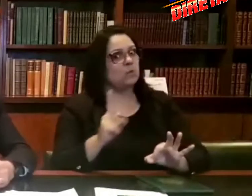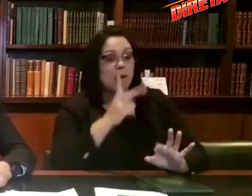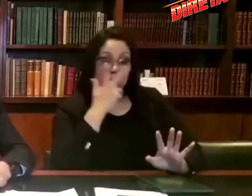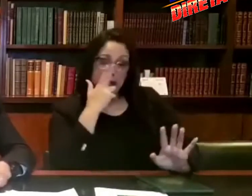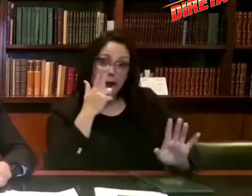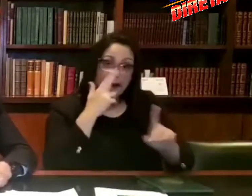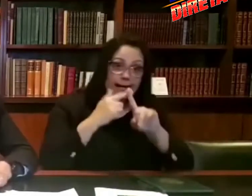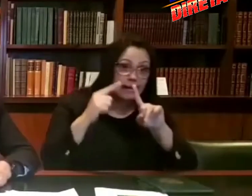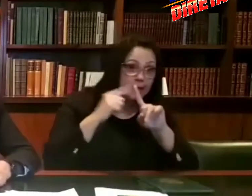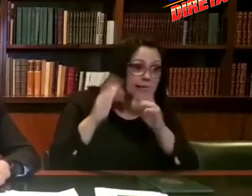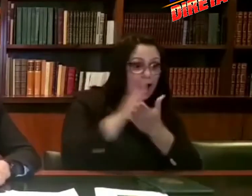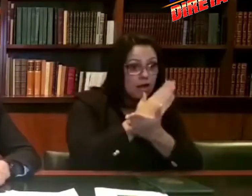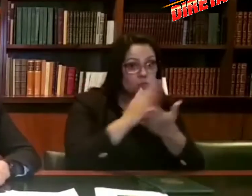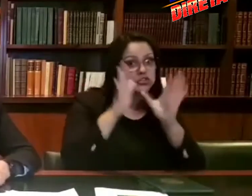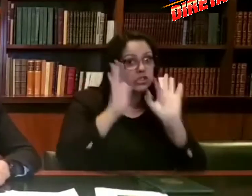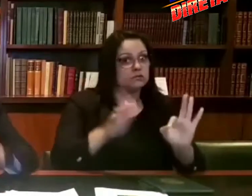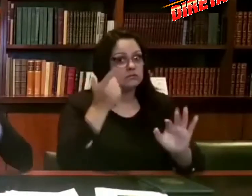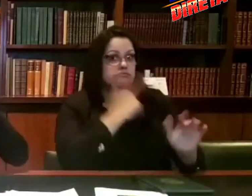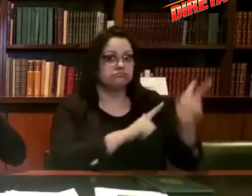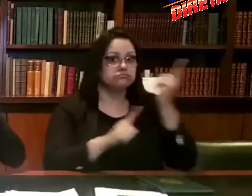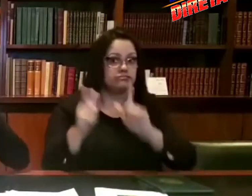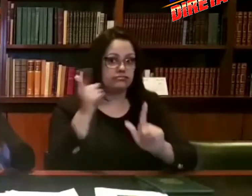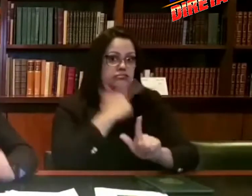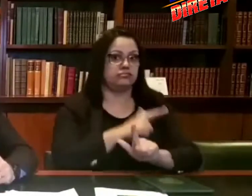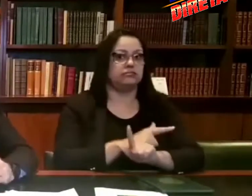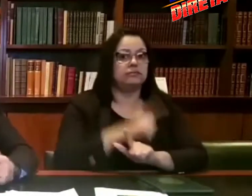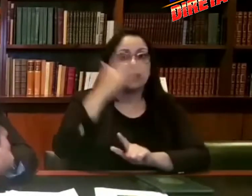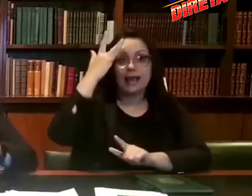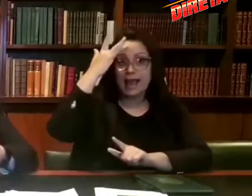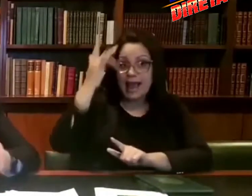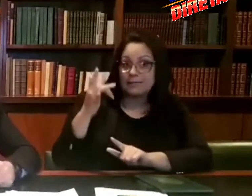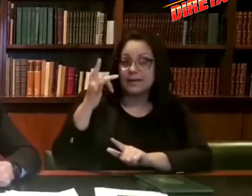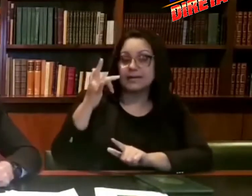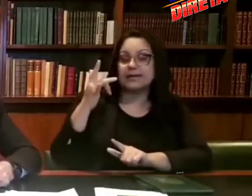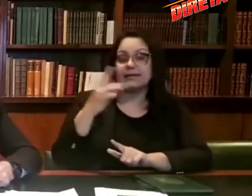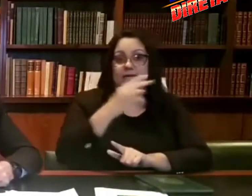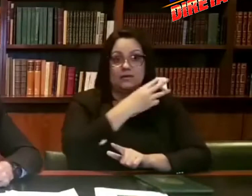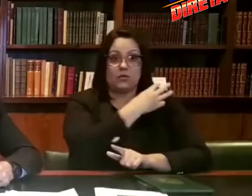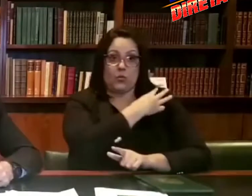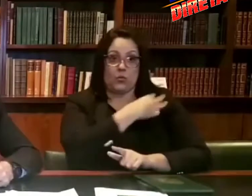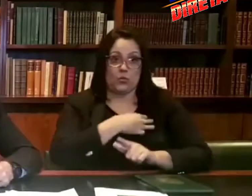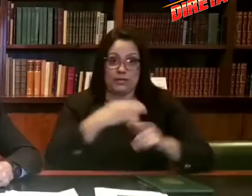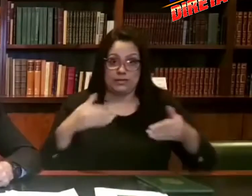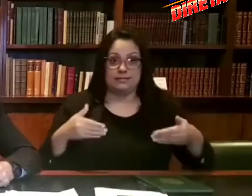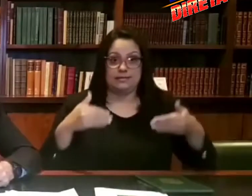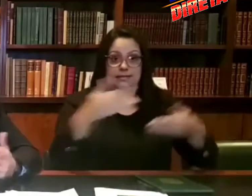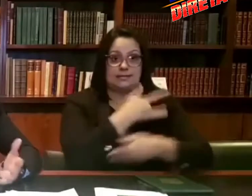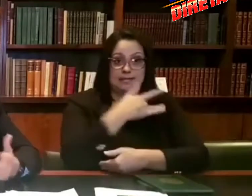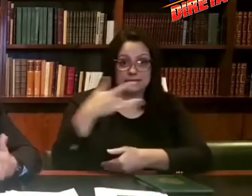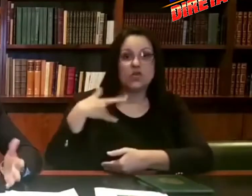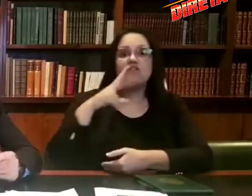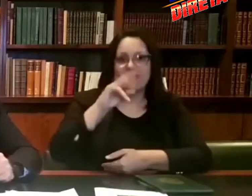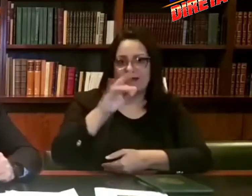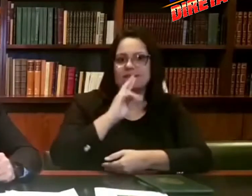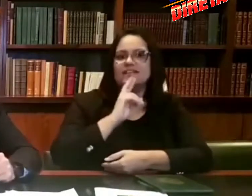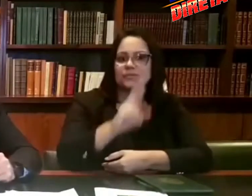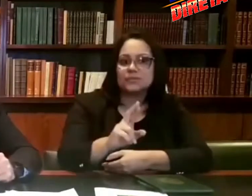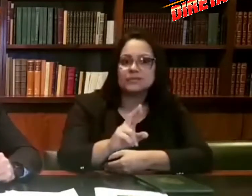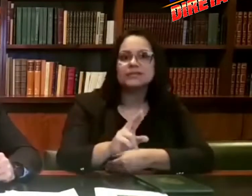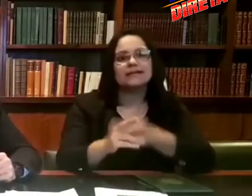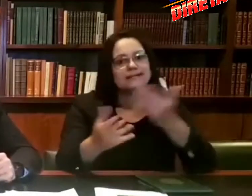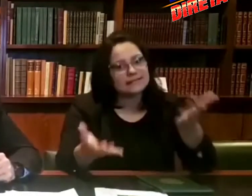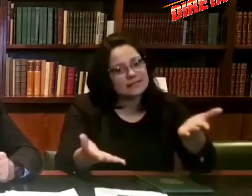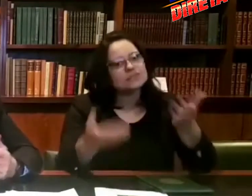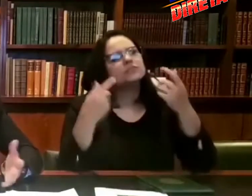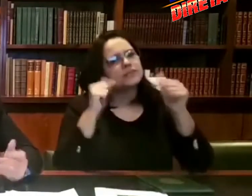dando certo. Então, eu acho que amanhã o Nelson Teixe dá uma resposta para a gente. Eu acho que vai ser pela mudança